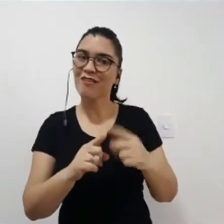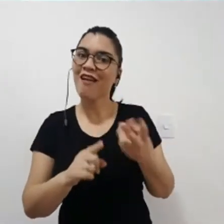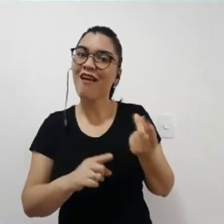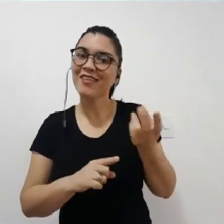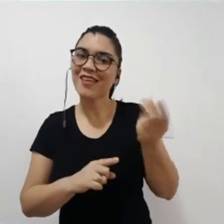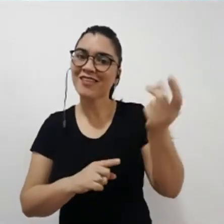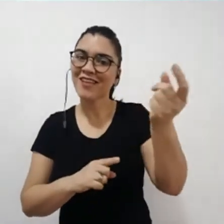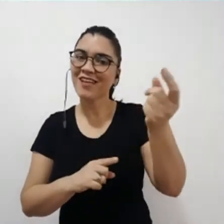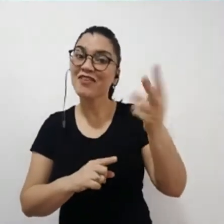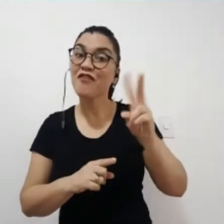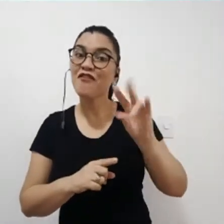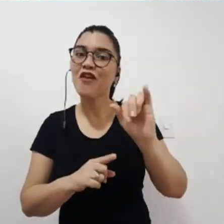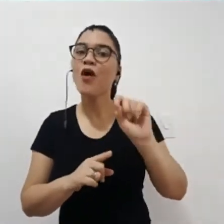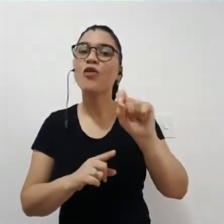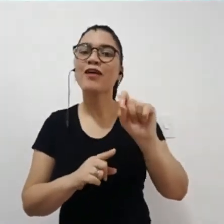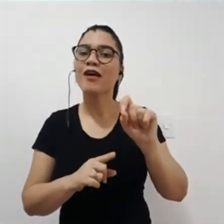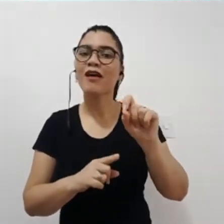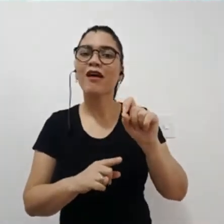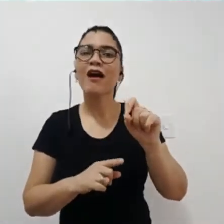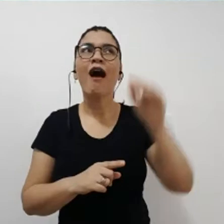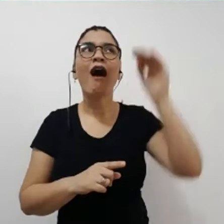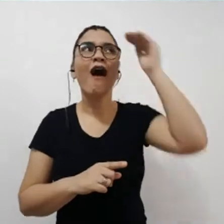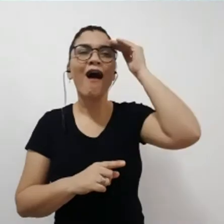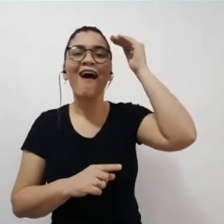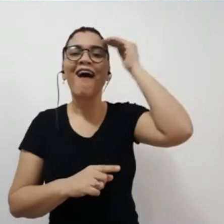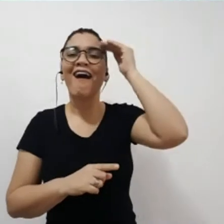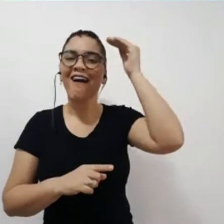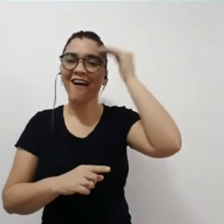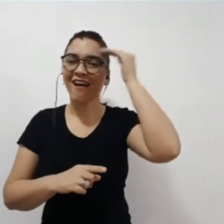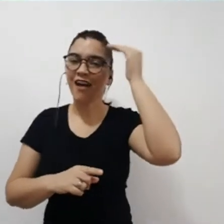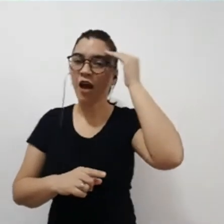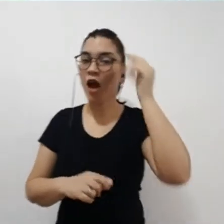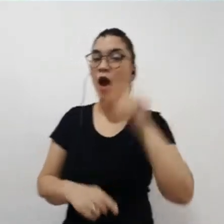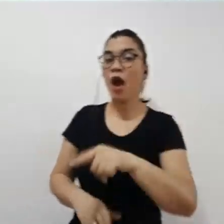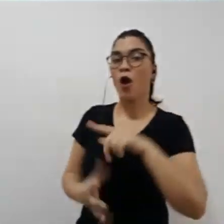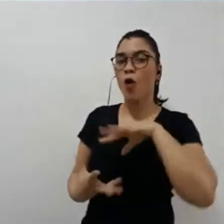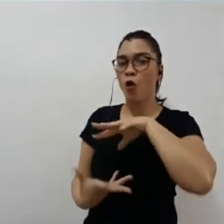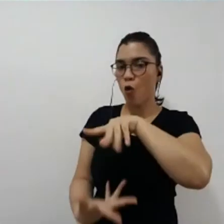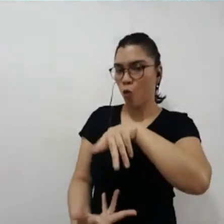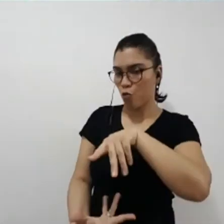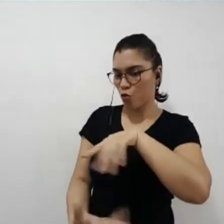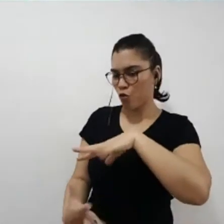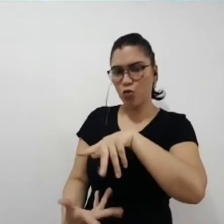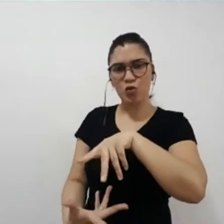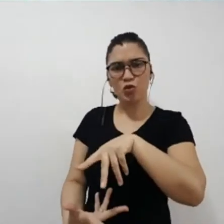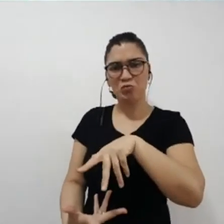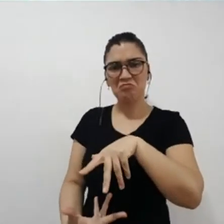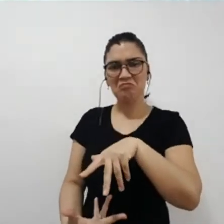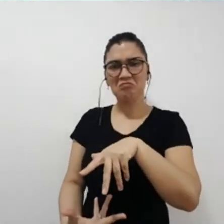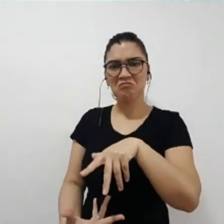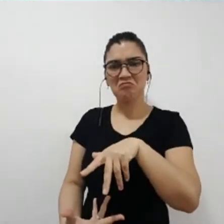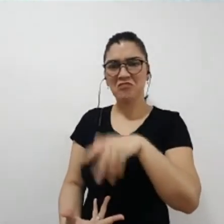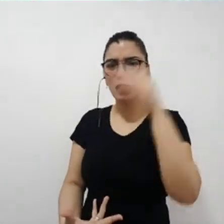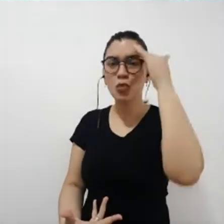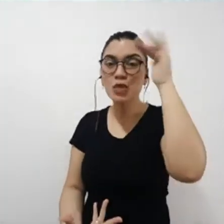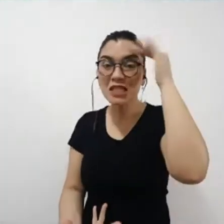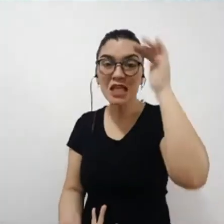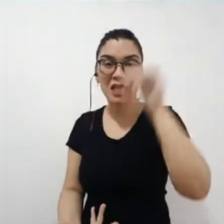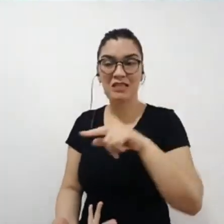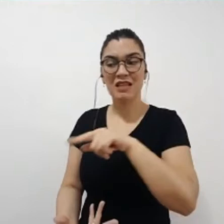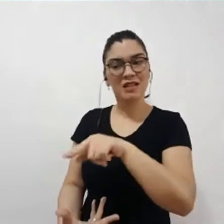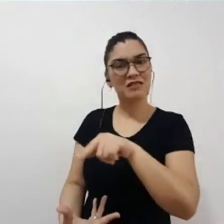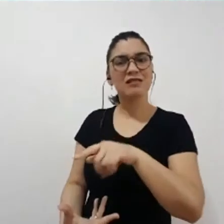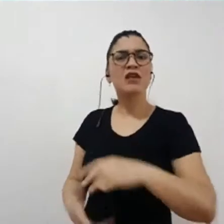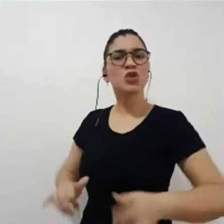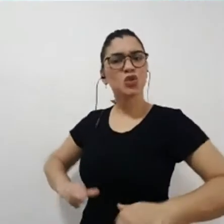mas sofre sem sentido. O mundo sofre, mas sofre por um pecado que será condenado.